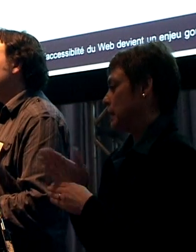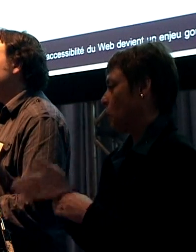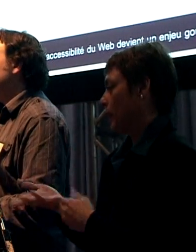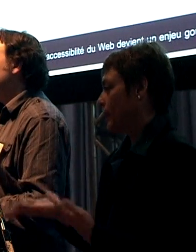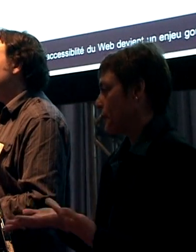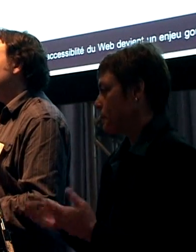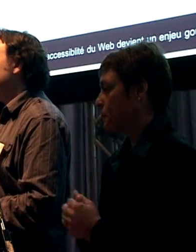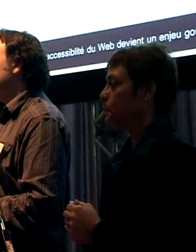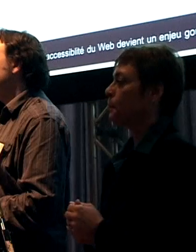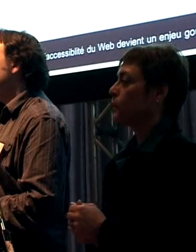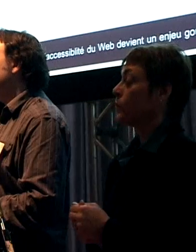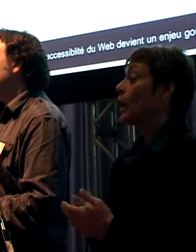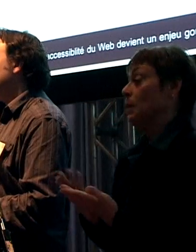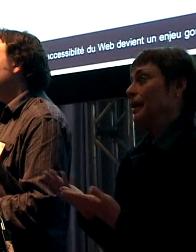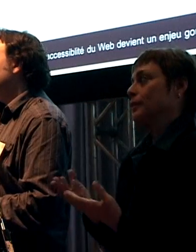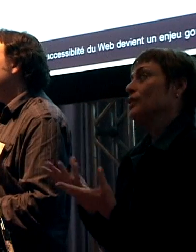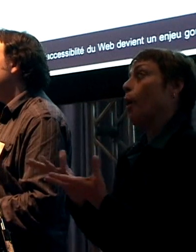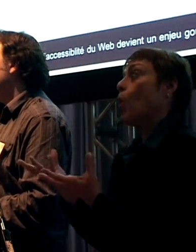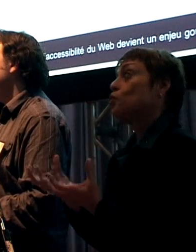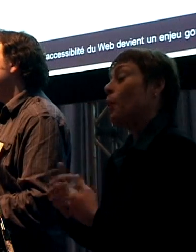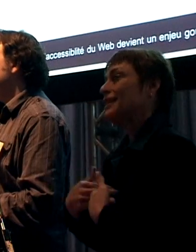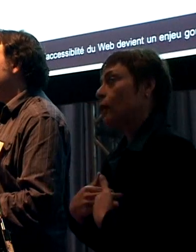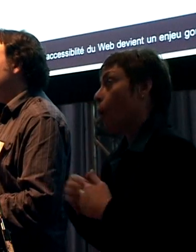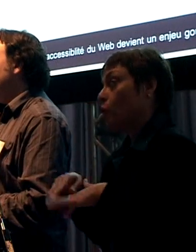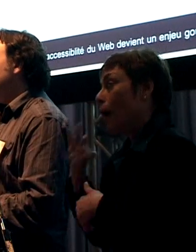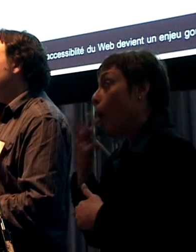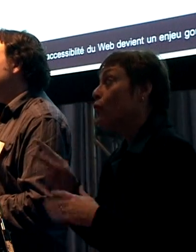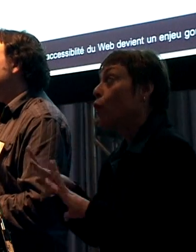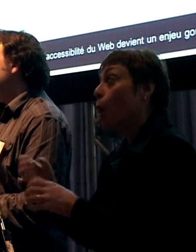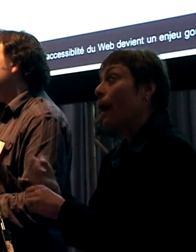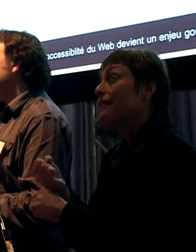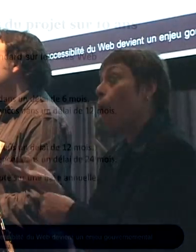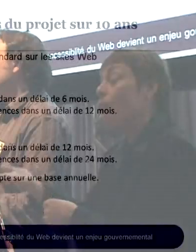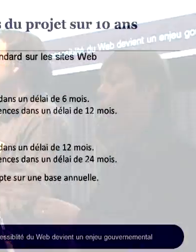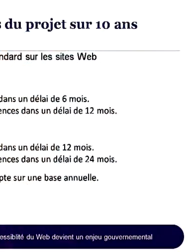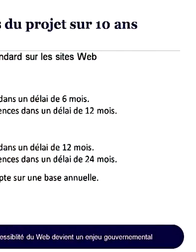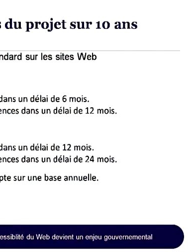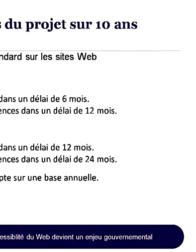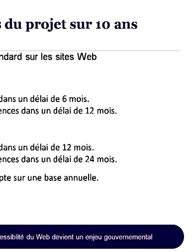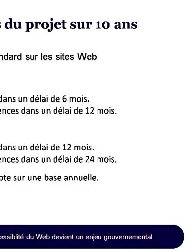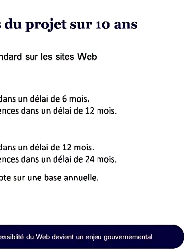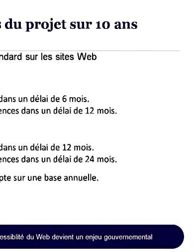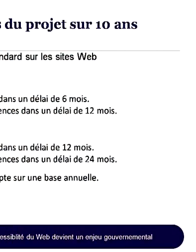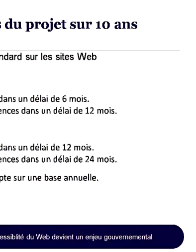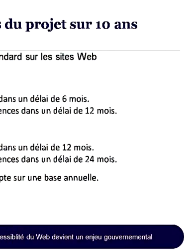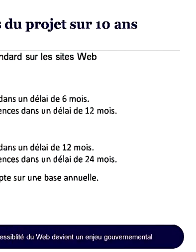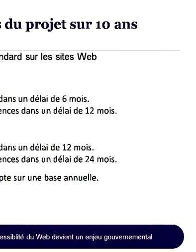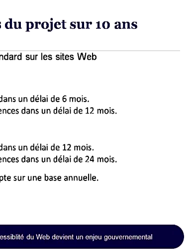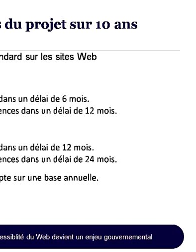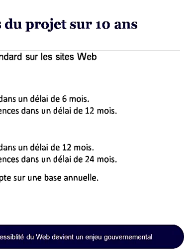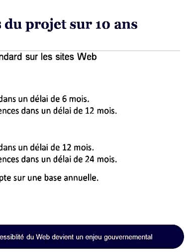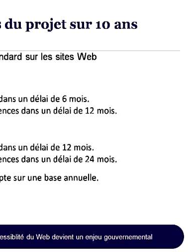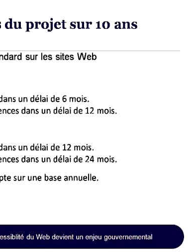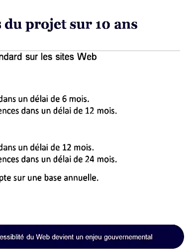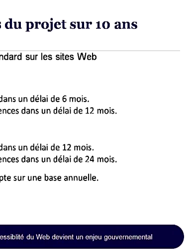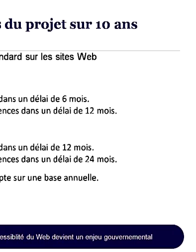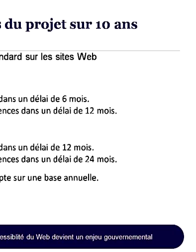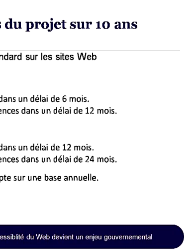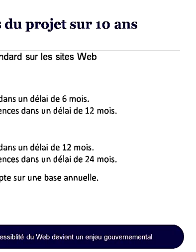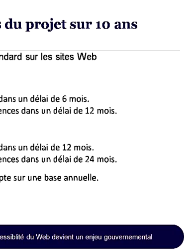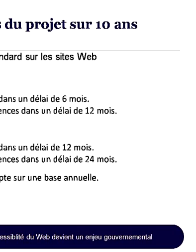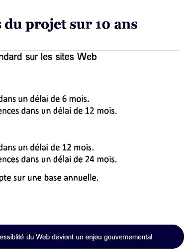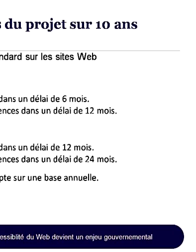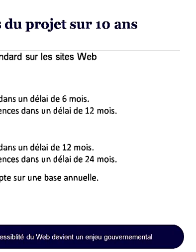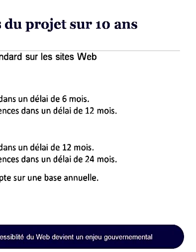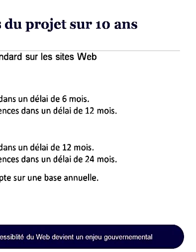tout ça est un souhait, on n pas encore vu comment ça va se faire. Mais l'application comme telle se fait donc, dans un premier temps, sur les sites